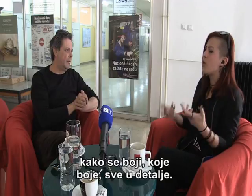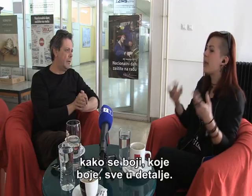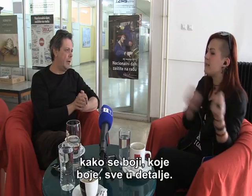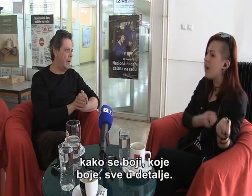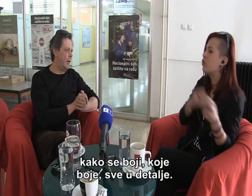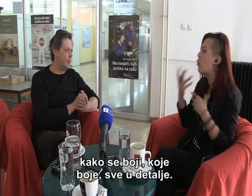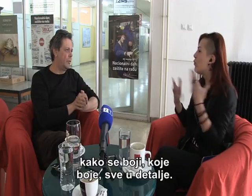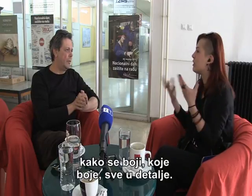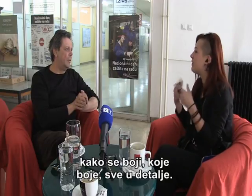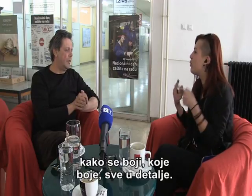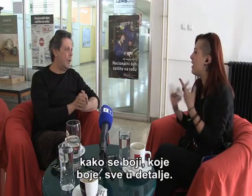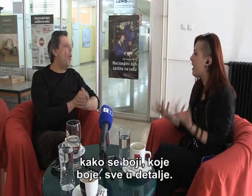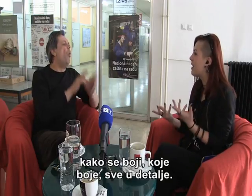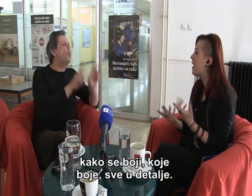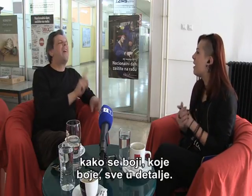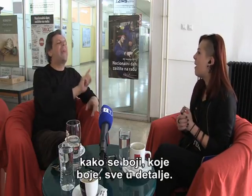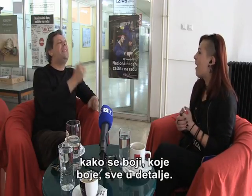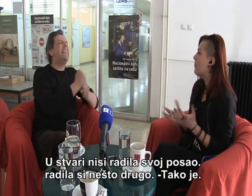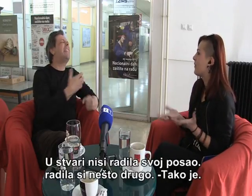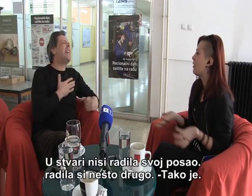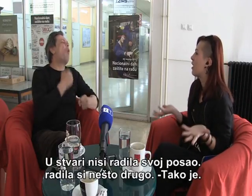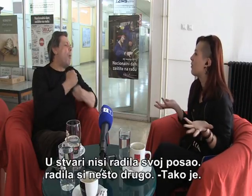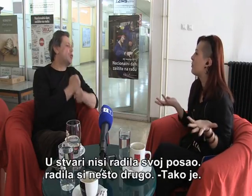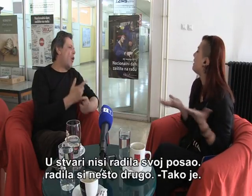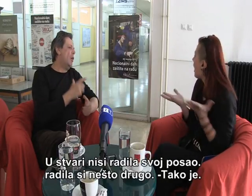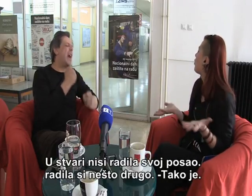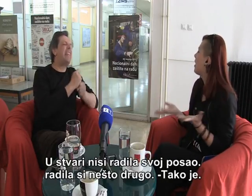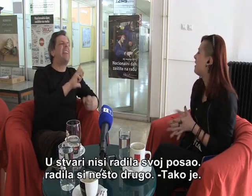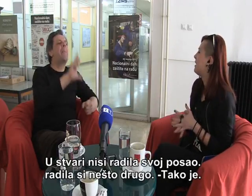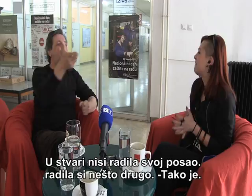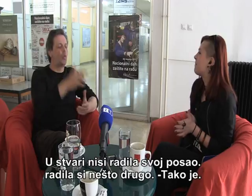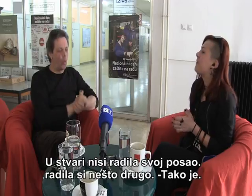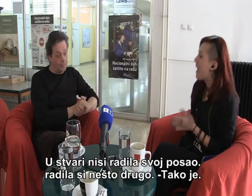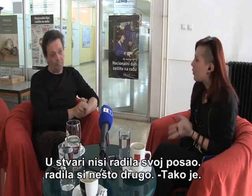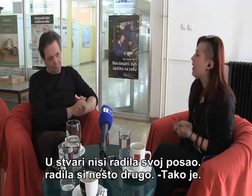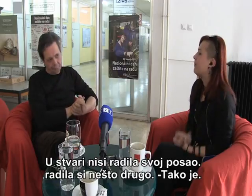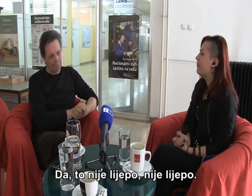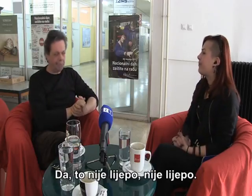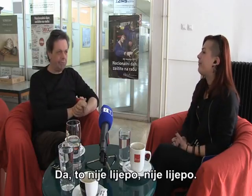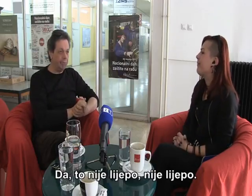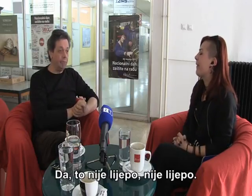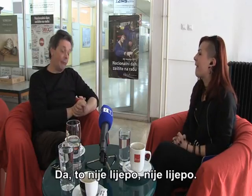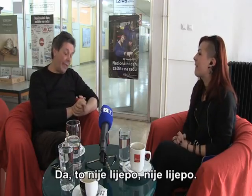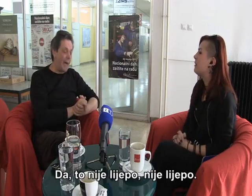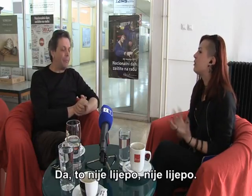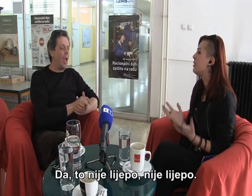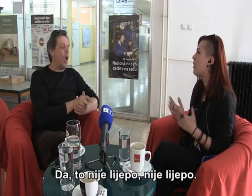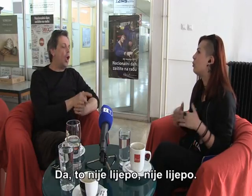boje, zašto, ono, sve ude dalje. U stvari nisi radila svoj posao, tako. Radila si nešto drugo. Da. Da.